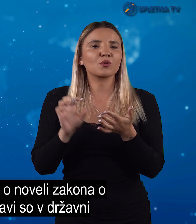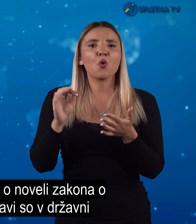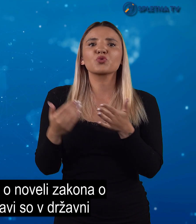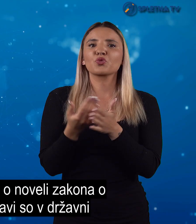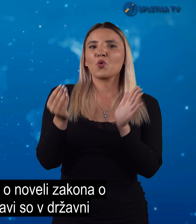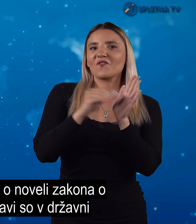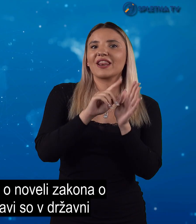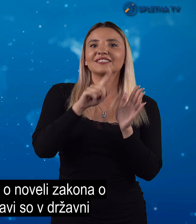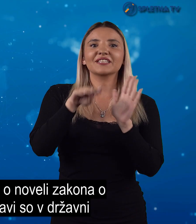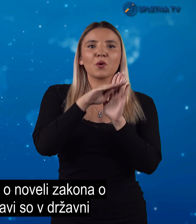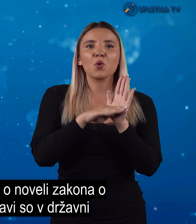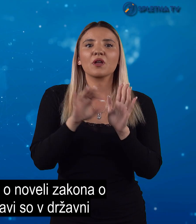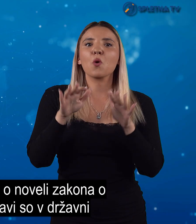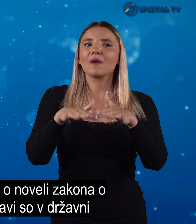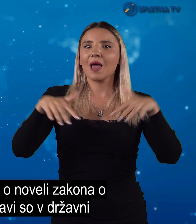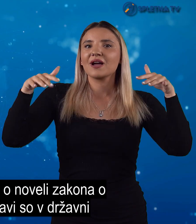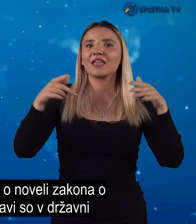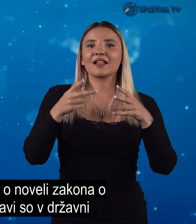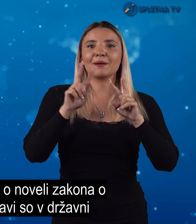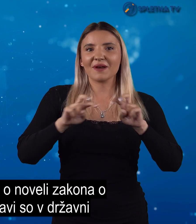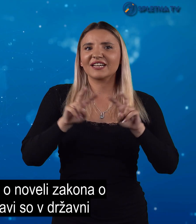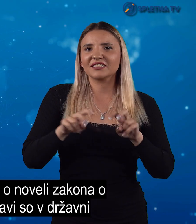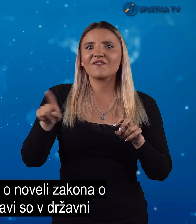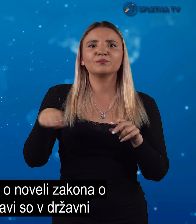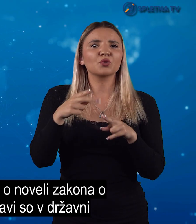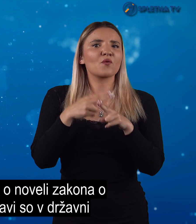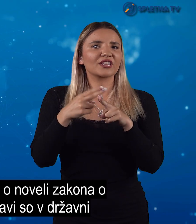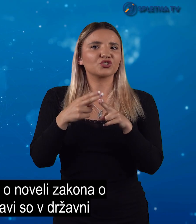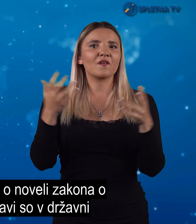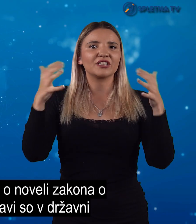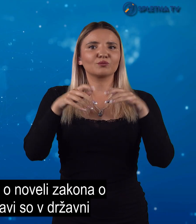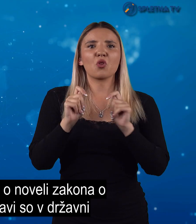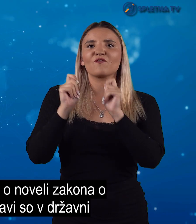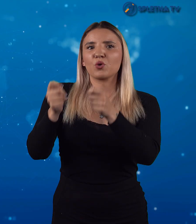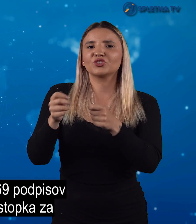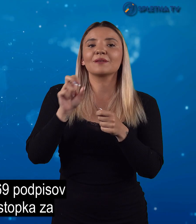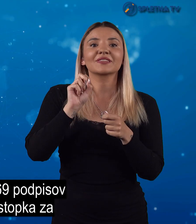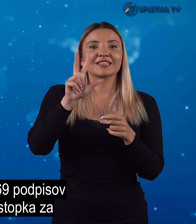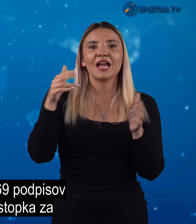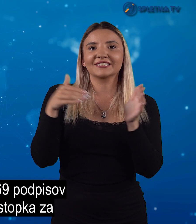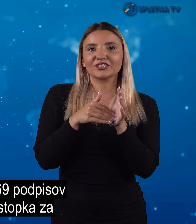Pobudniki referenduma o noveli zakona o parlamentarni preiskavi so v državni zbor vložili